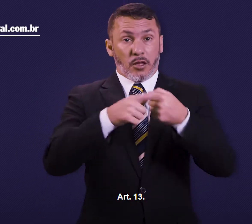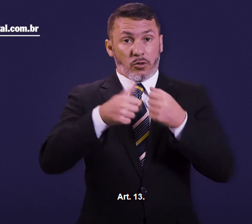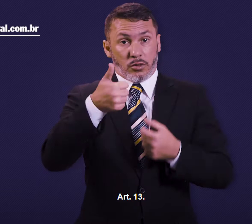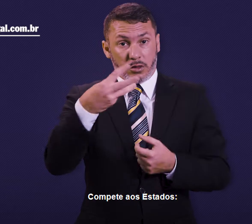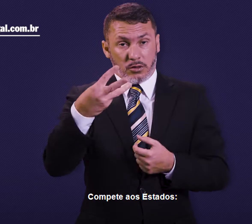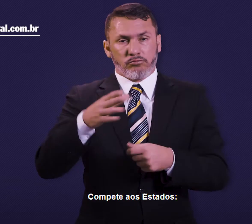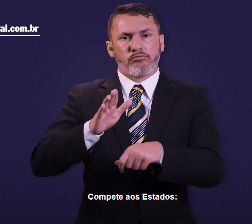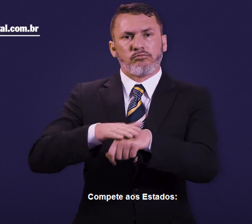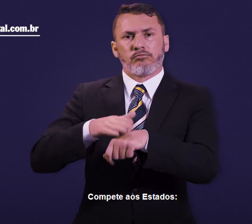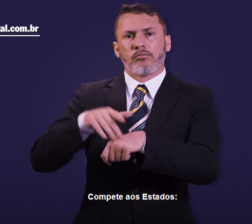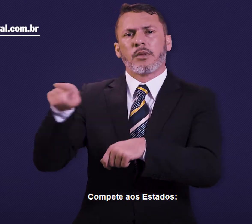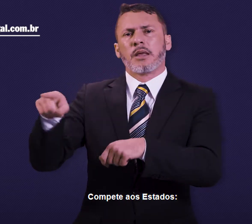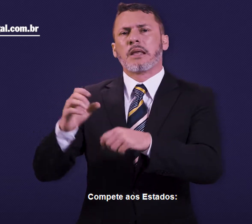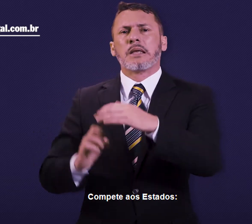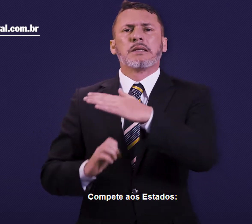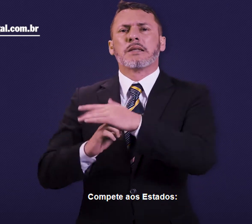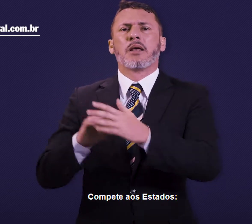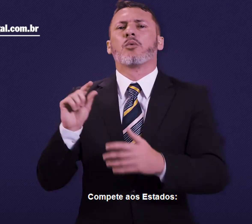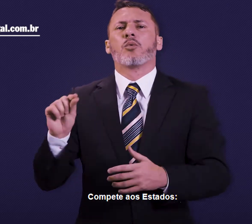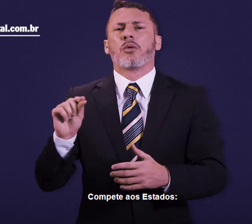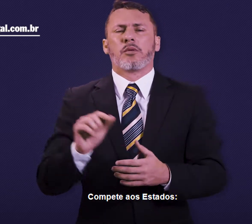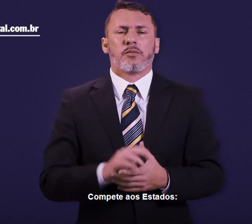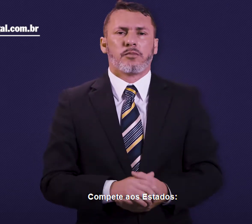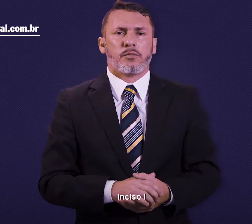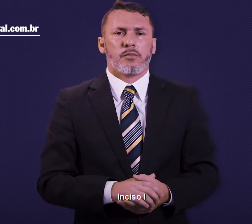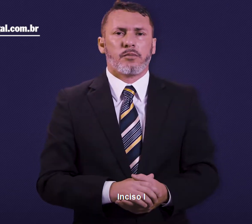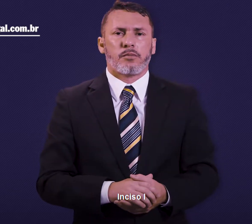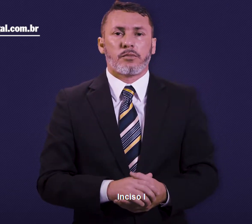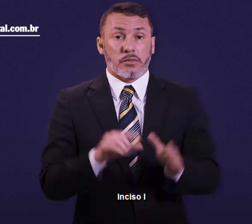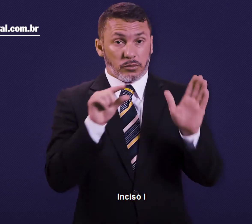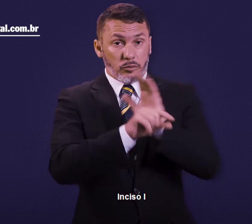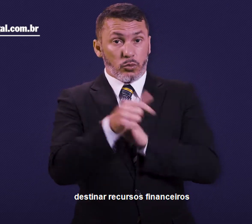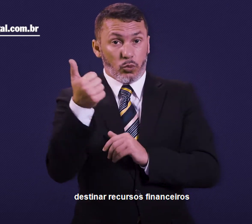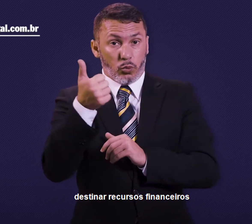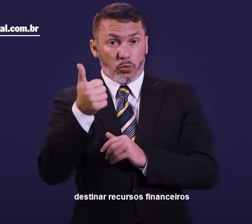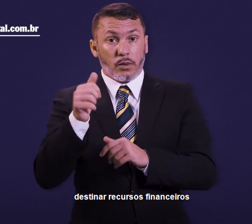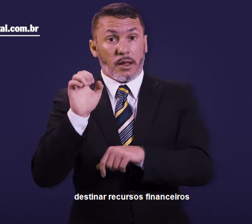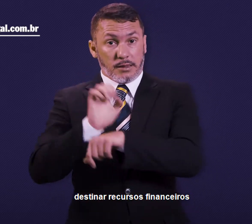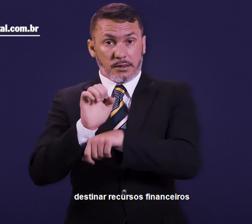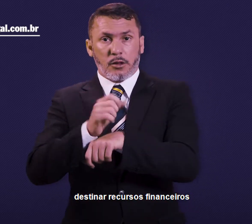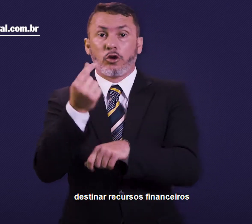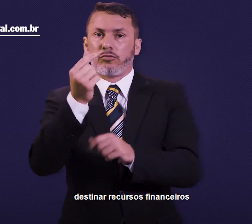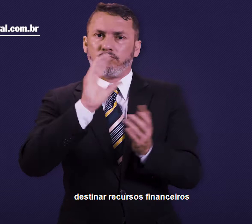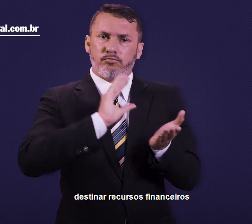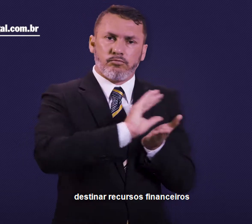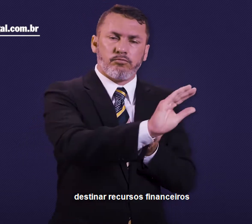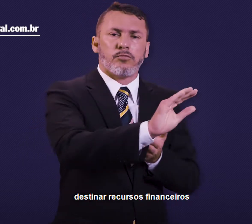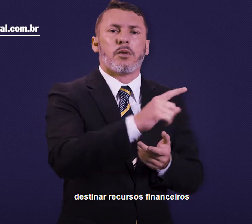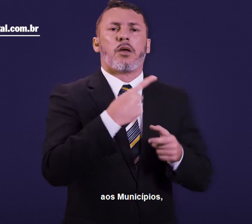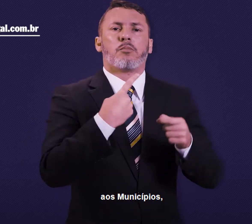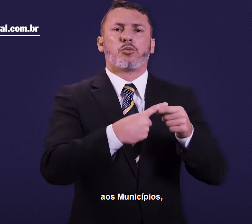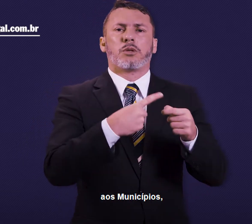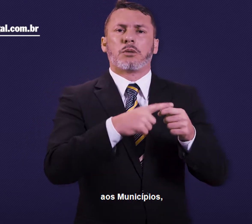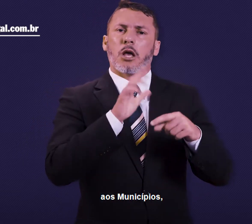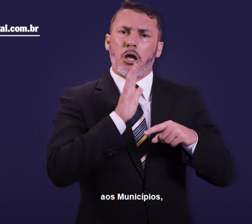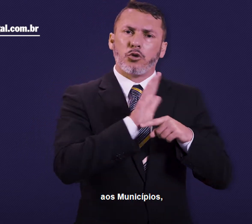13. Compete aos Estados: Inciso 1. Destinar recursos financeiros aos municípios